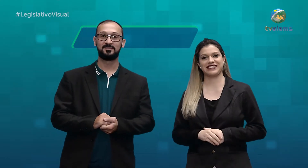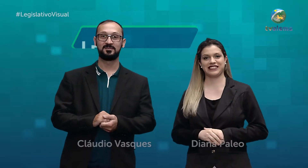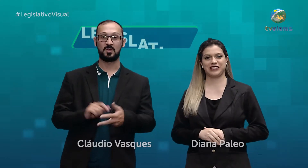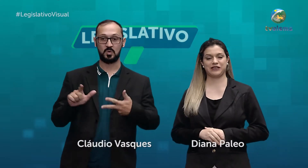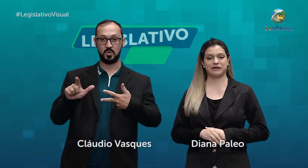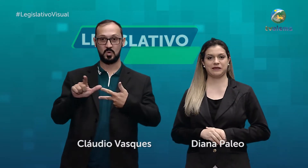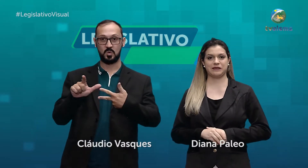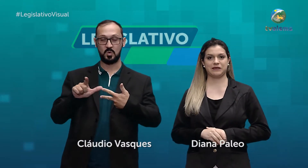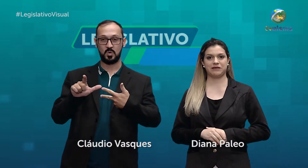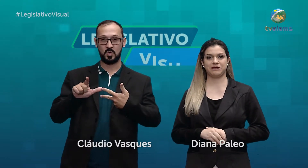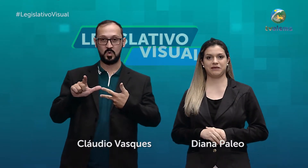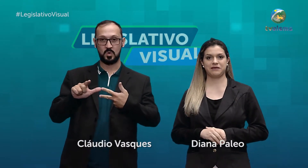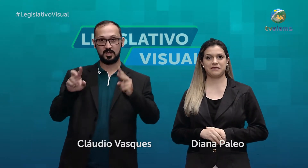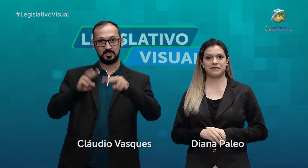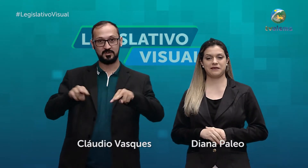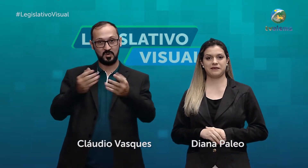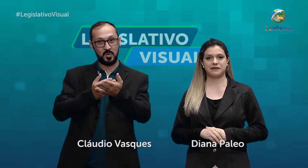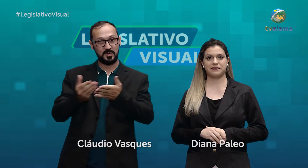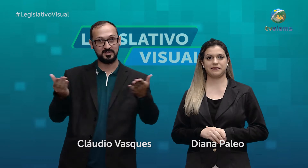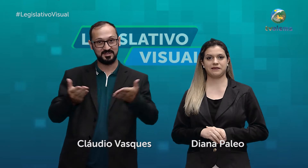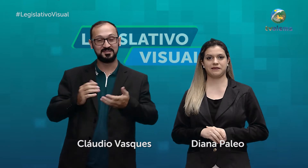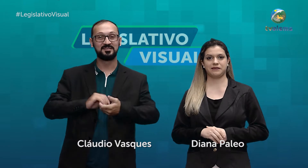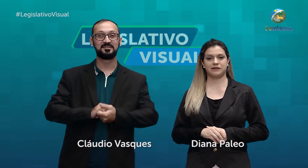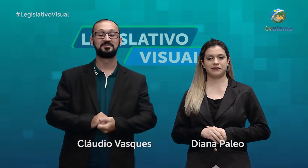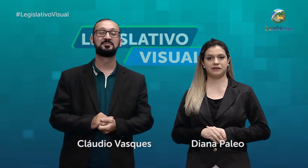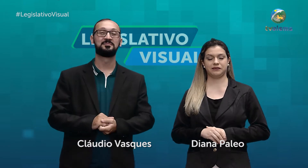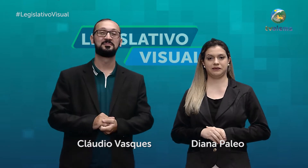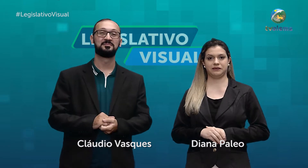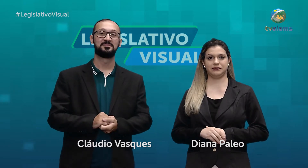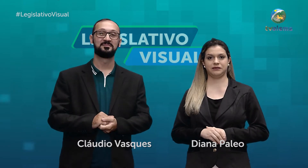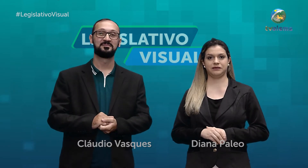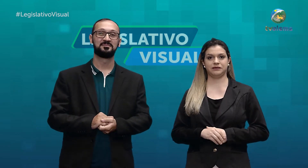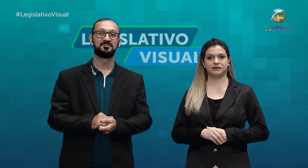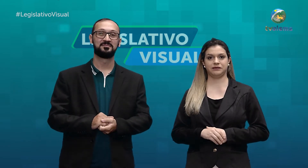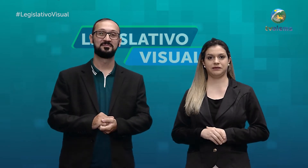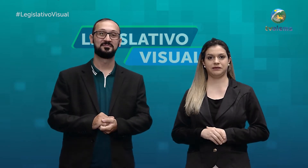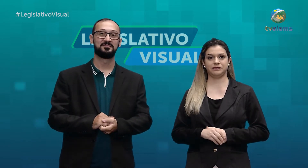Olá! Mais uma edição do Legislativo Visual começa agora.